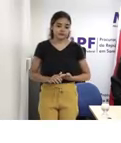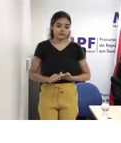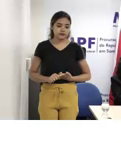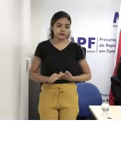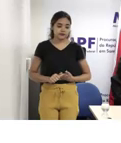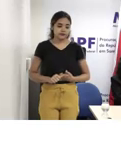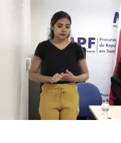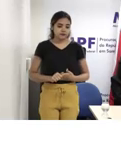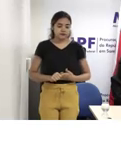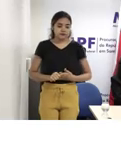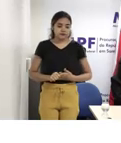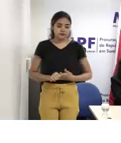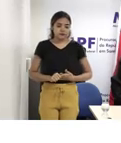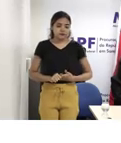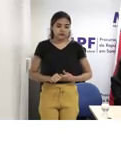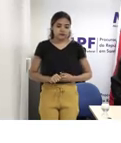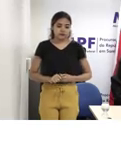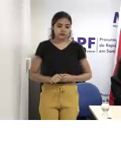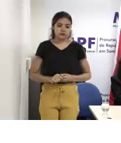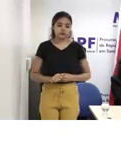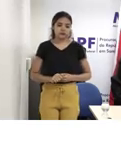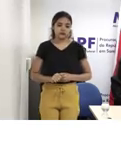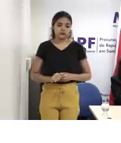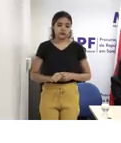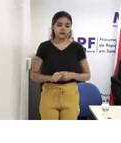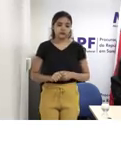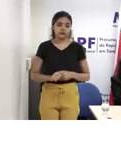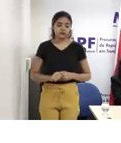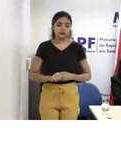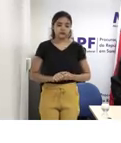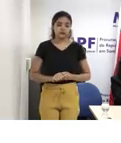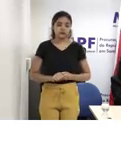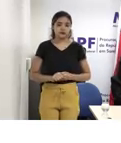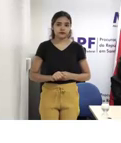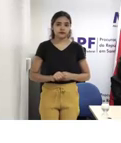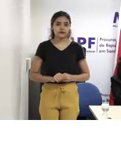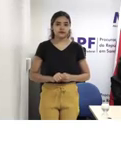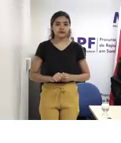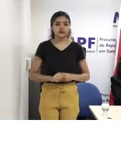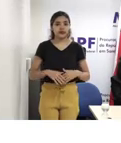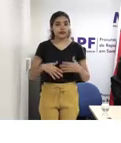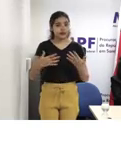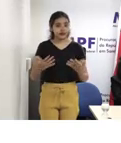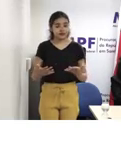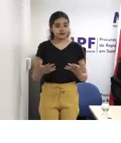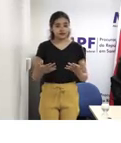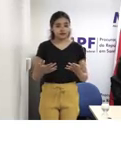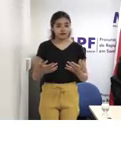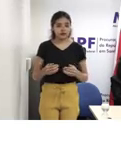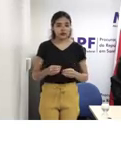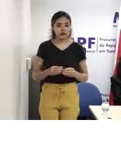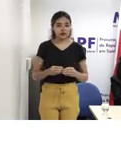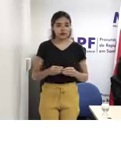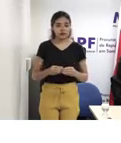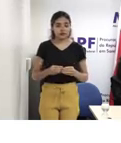estudar essa criminologia e botar medidas de prevenção nós fizemos o projeto Guardião da infância para nós